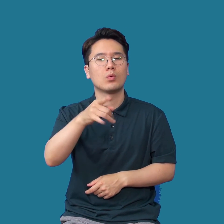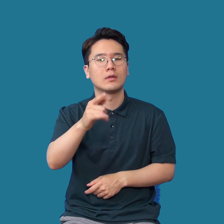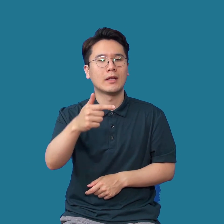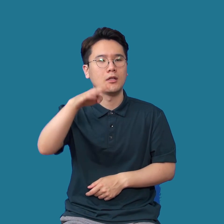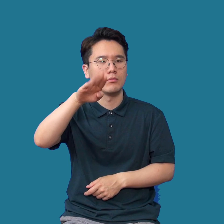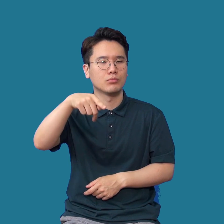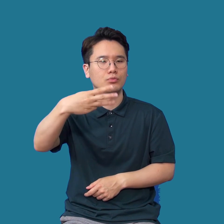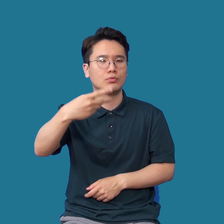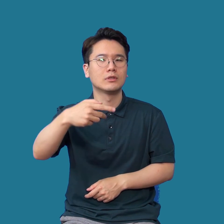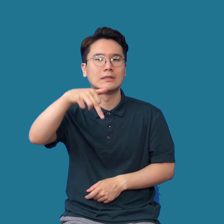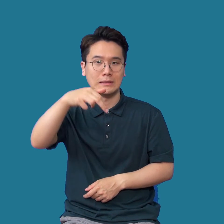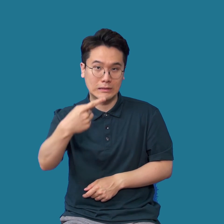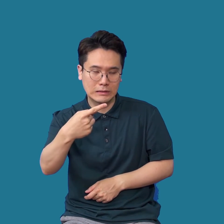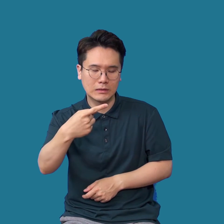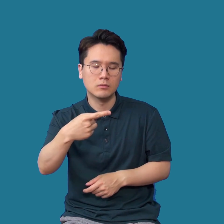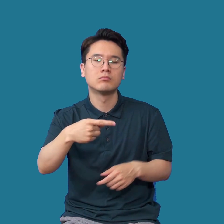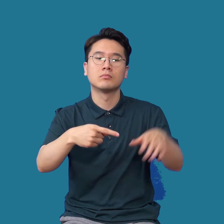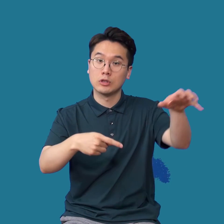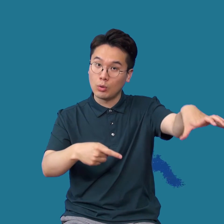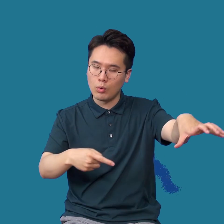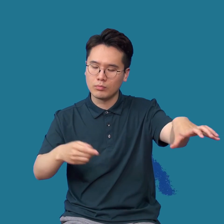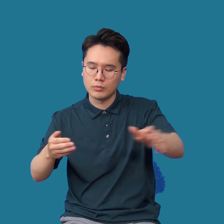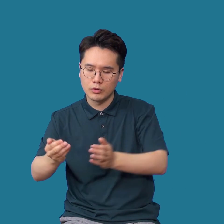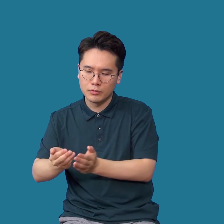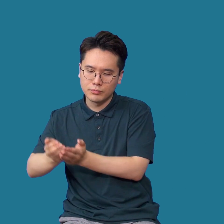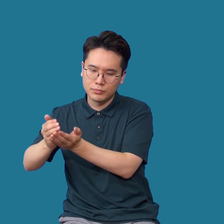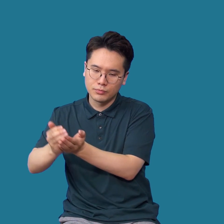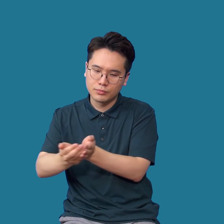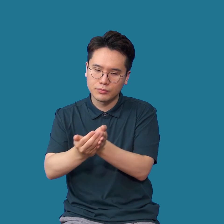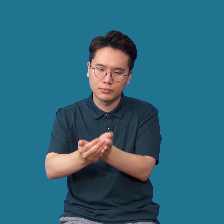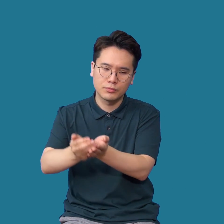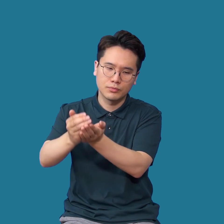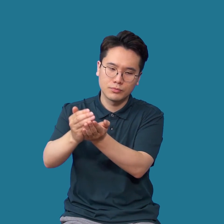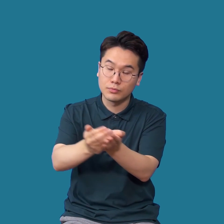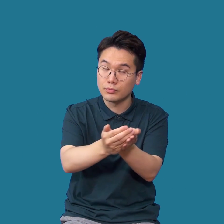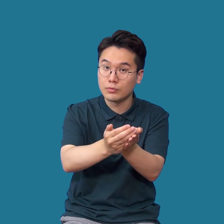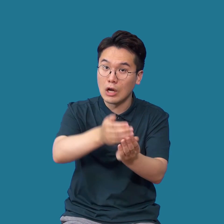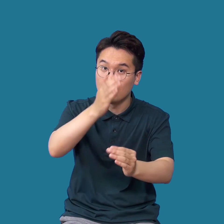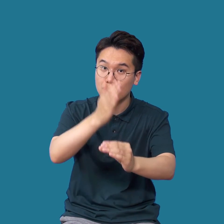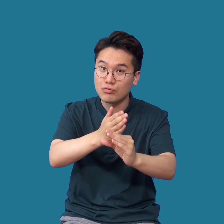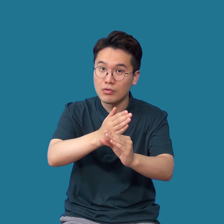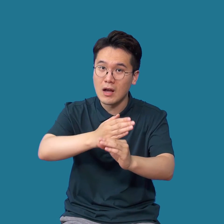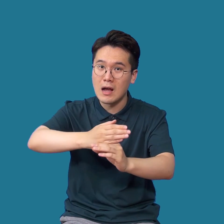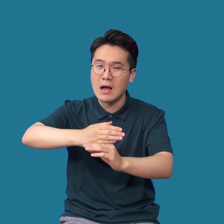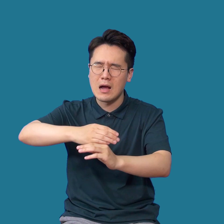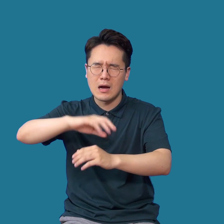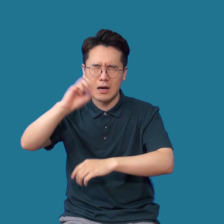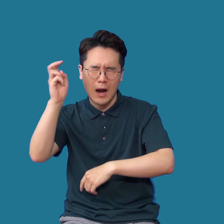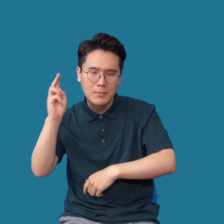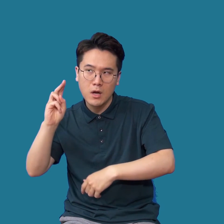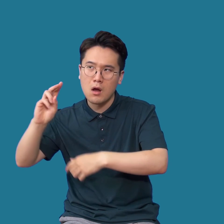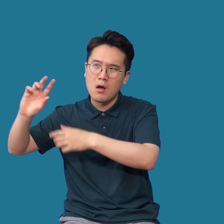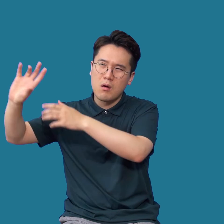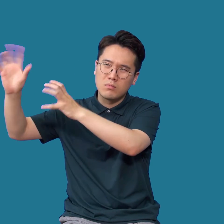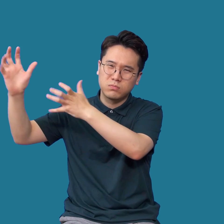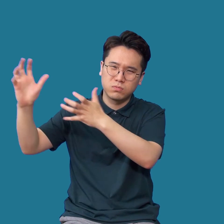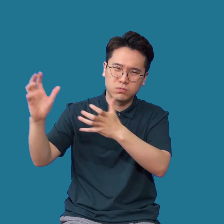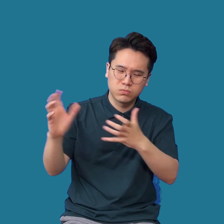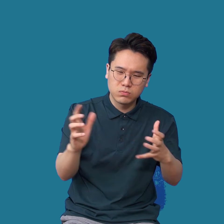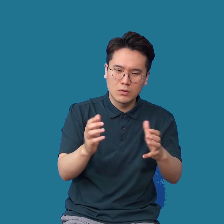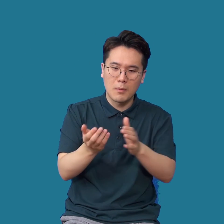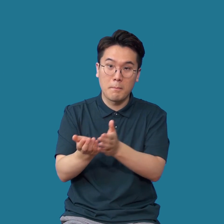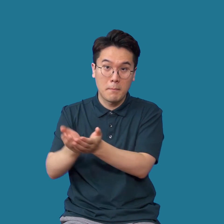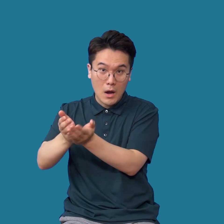그런데 갑자기 돌풍이 불어닥치면서 배가 기우뚱해서 갑판에 있던 아버지가